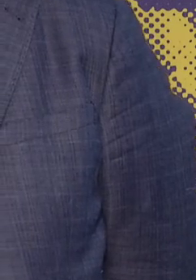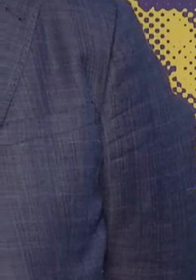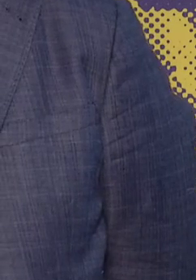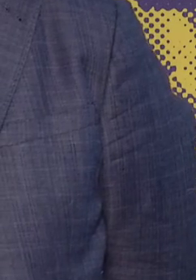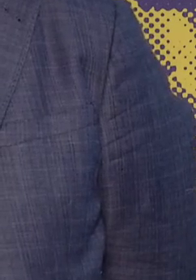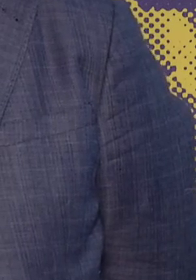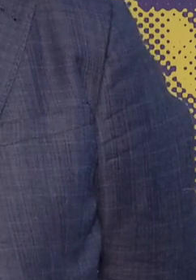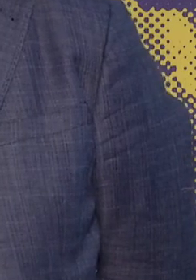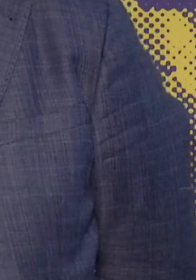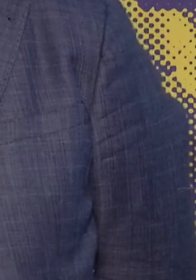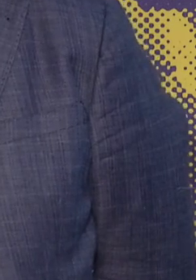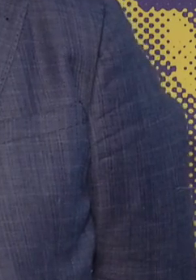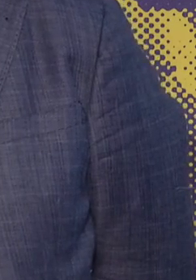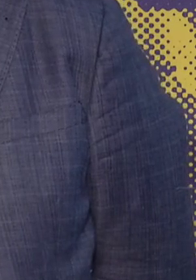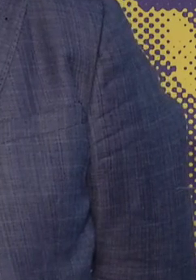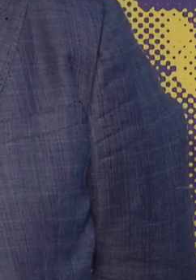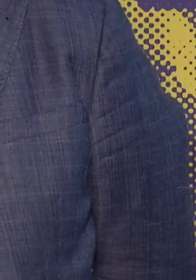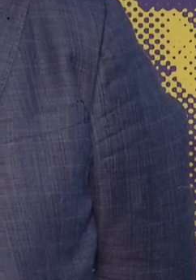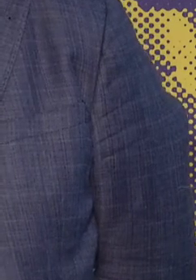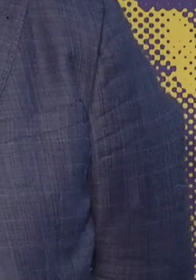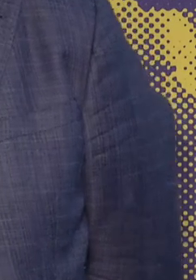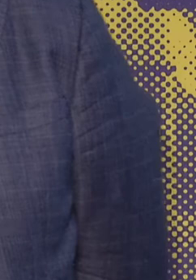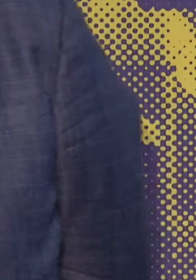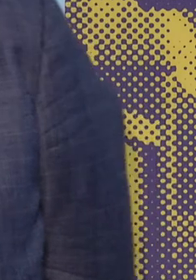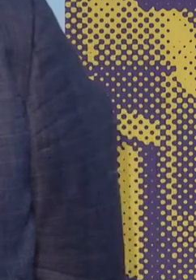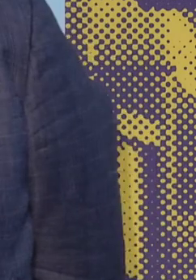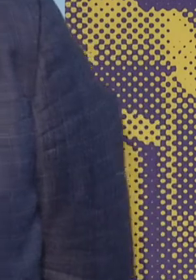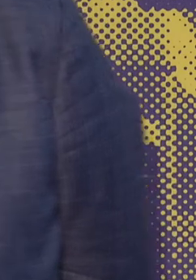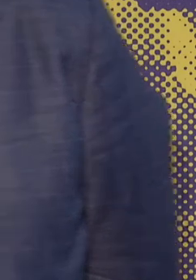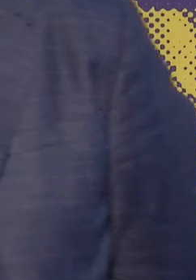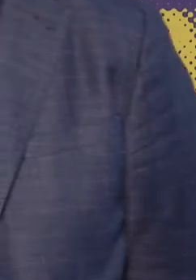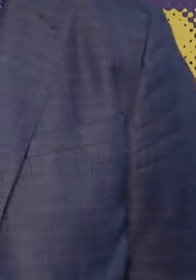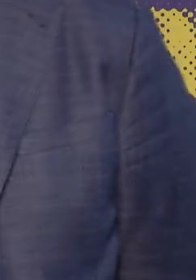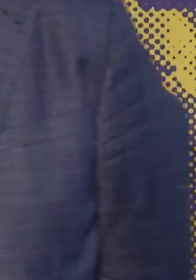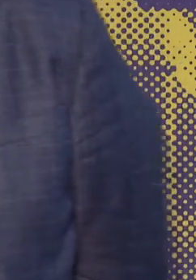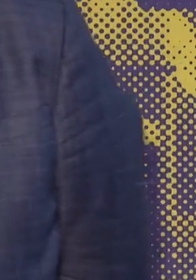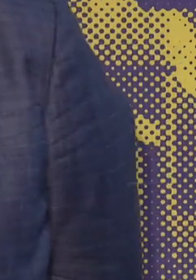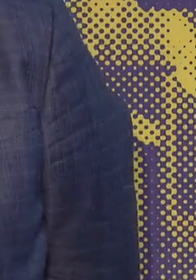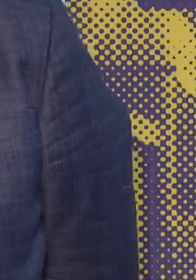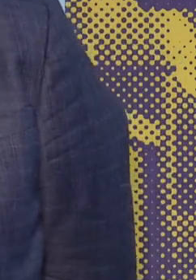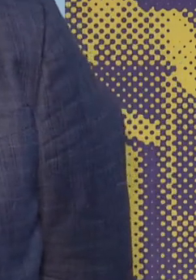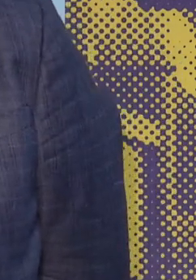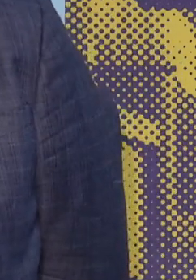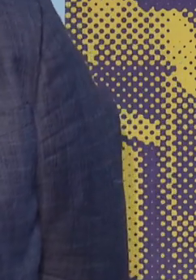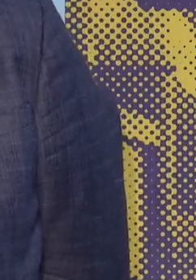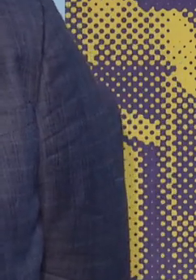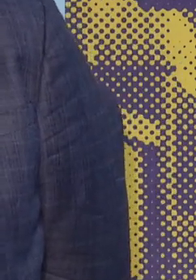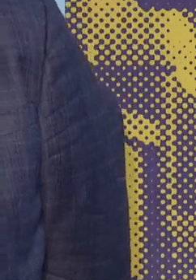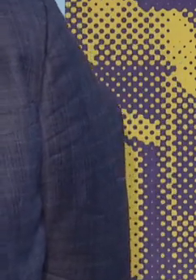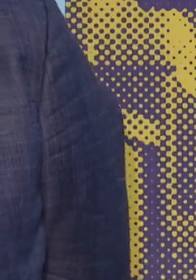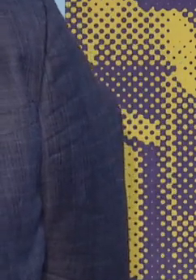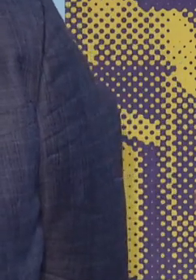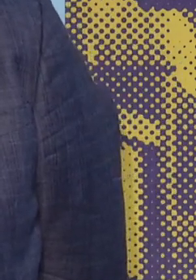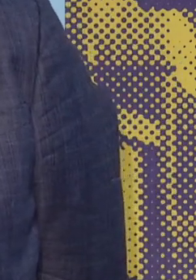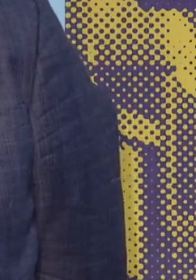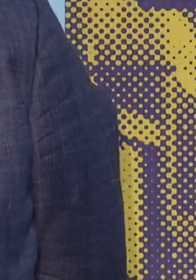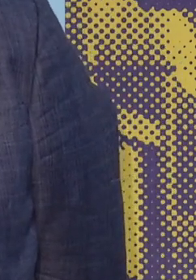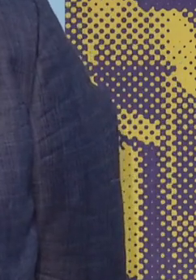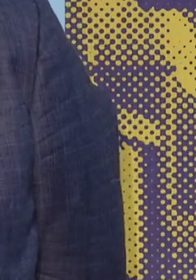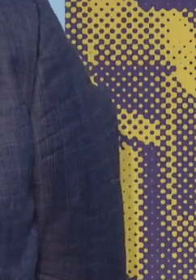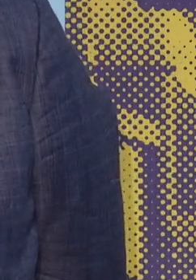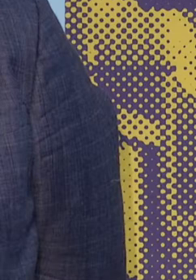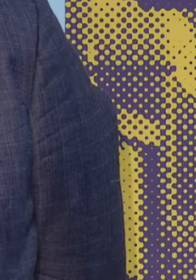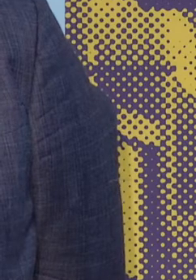landet. Men en sak som är viktig, nu pratar vi om de här nya läkemedlen och de som enskilt kostar väldigt mycket, men det har nämnts